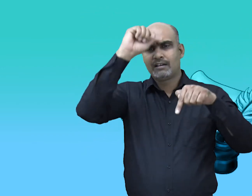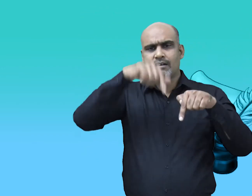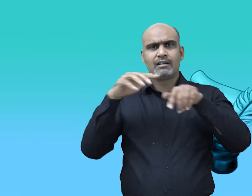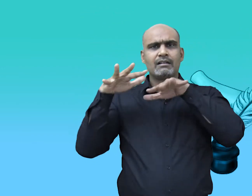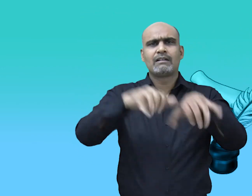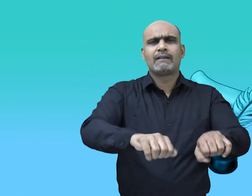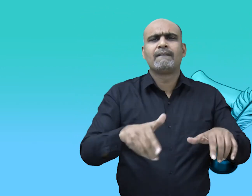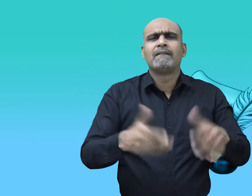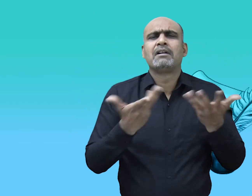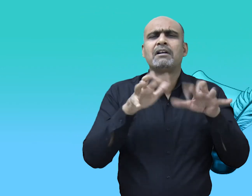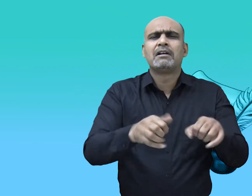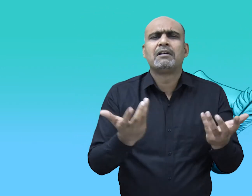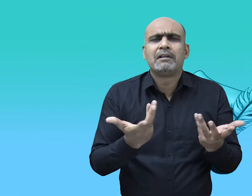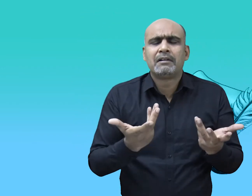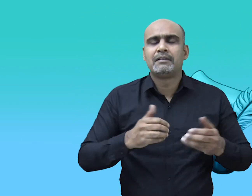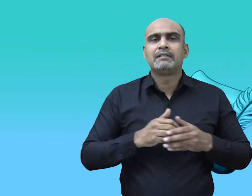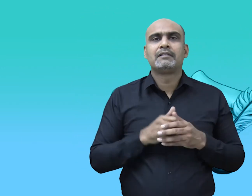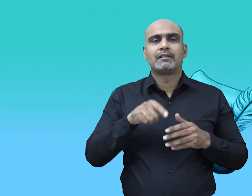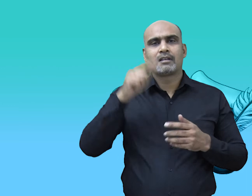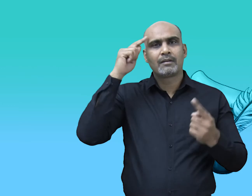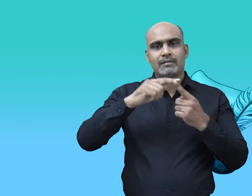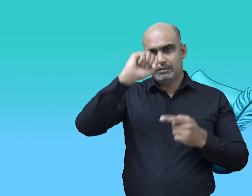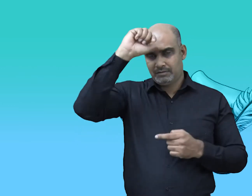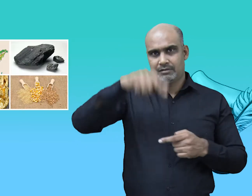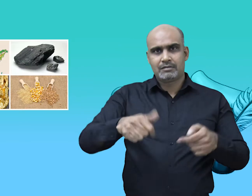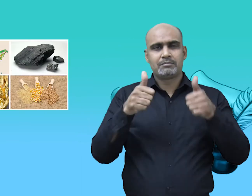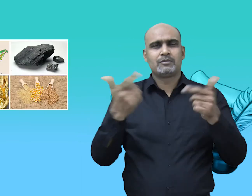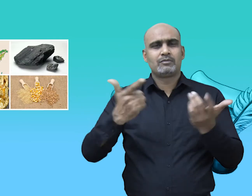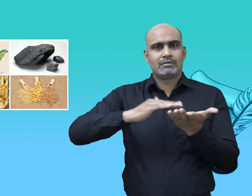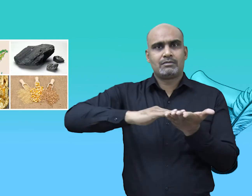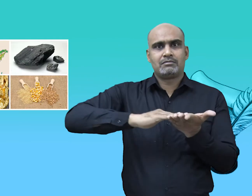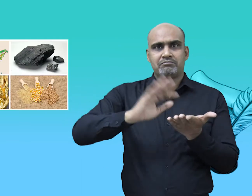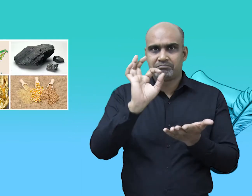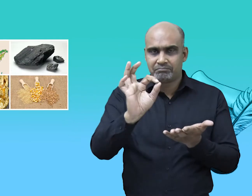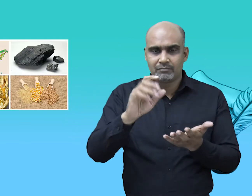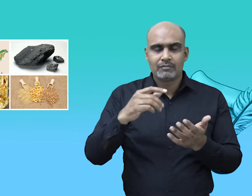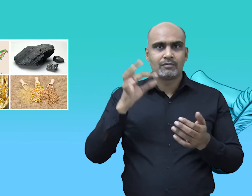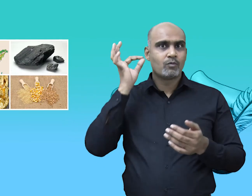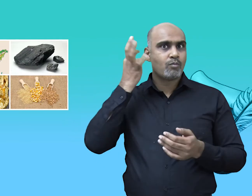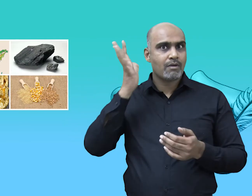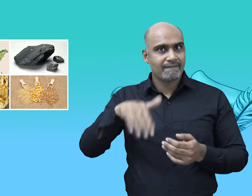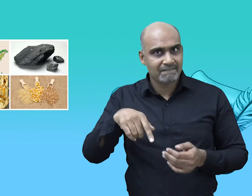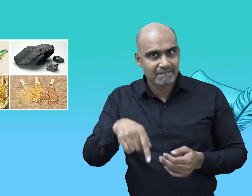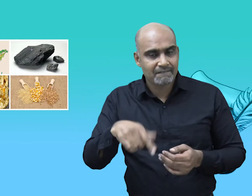देश हमारे देश में घुसकर हमला किया करते थे। उस ज़माने में आक्रमण उन जगहों पर हुआ करते